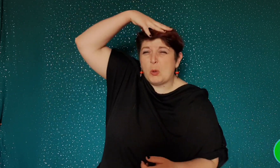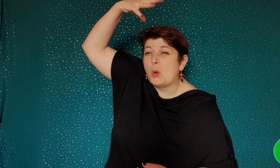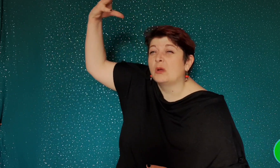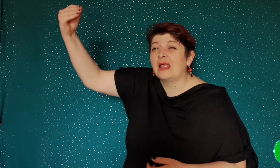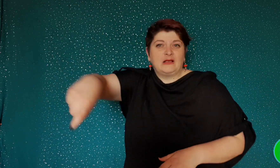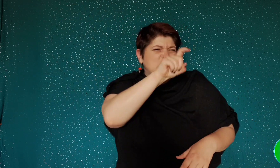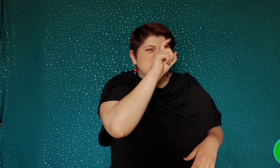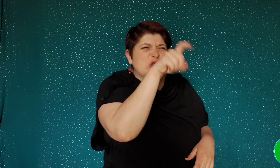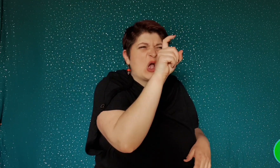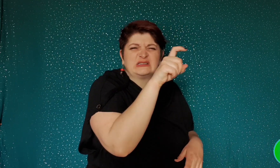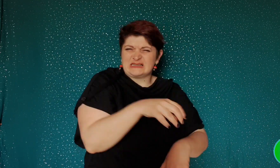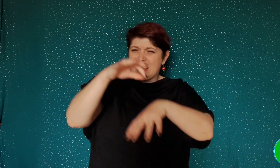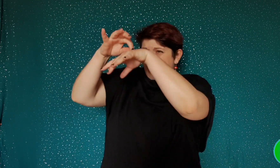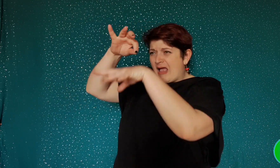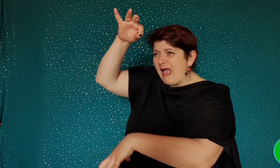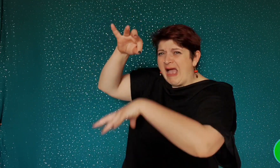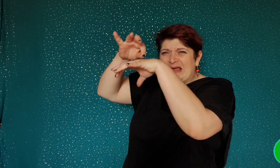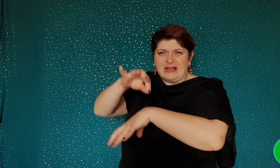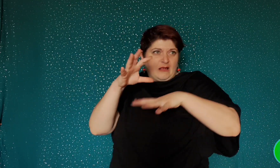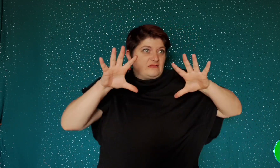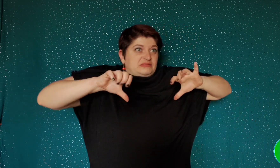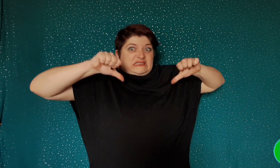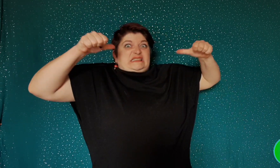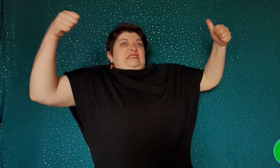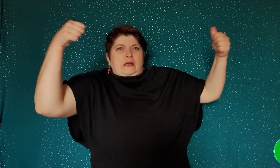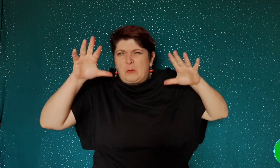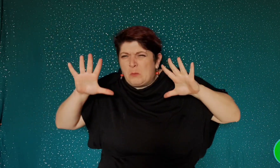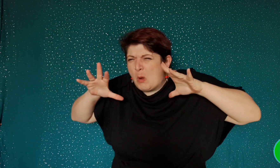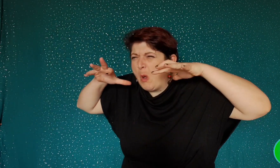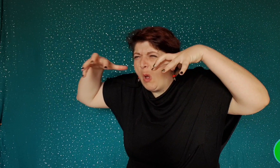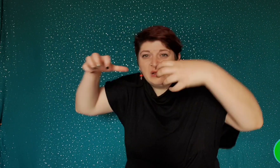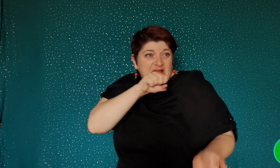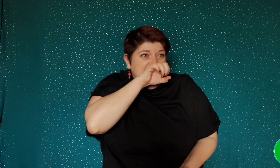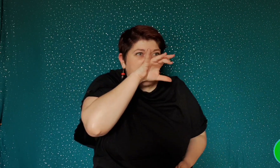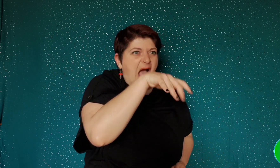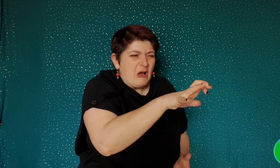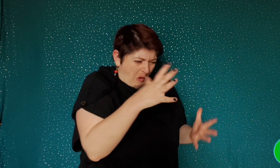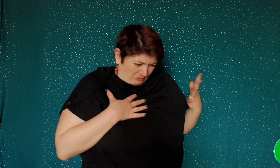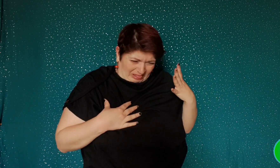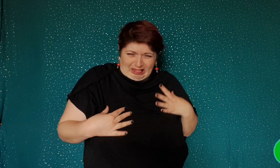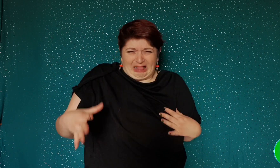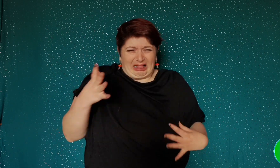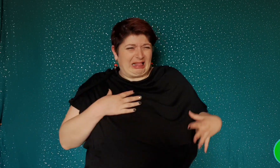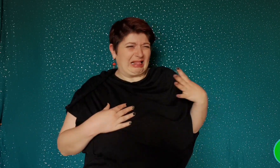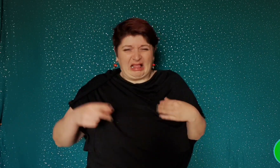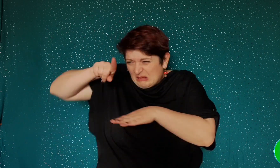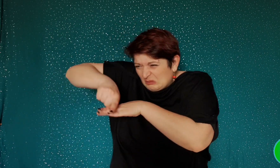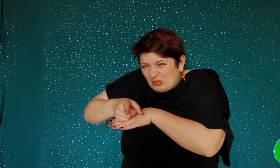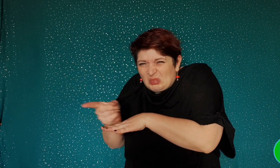Des lutins, des sorcières, des araignées, des géants, des monstres, des dragons gluants et